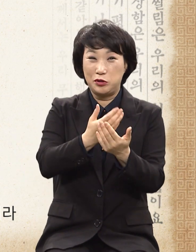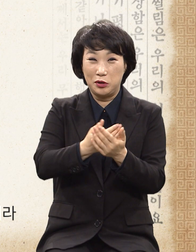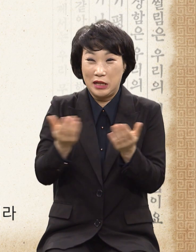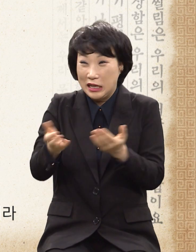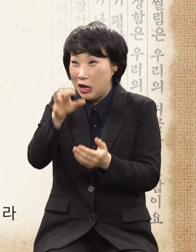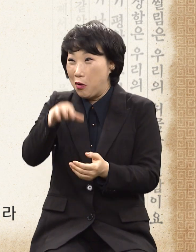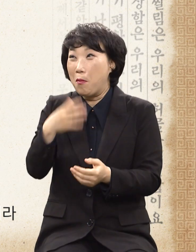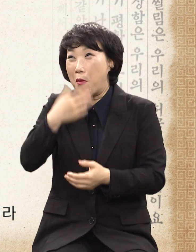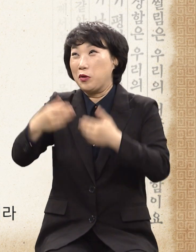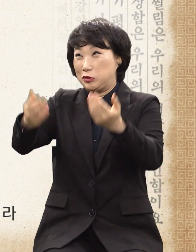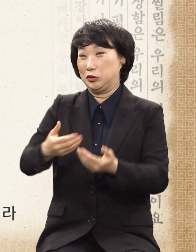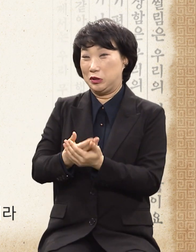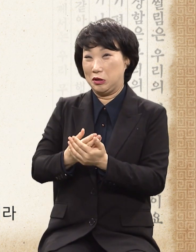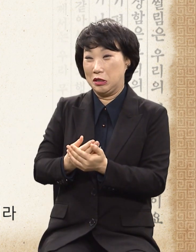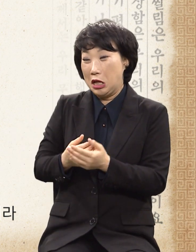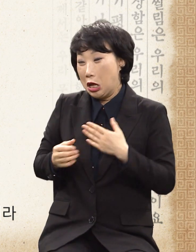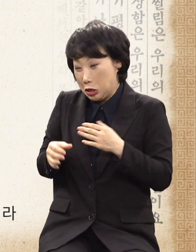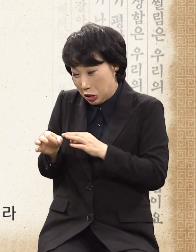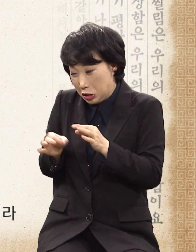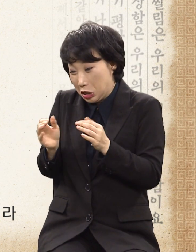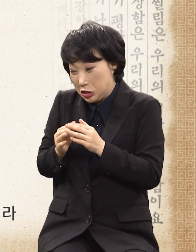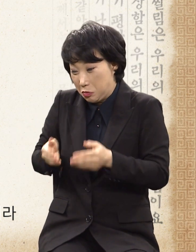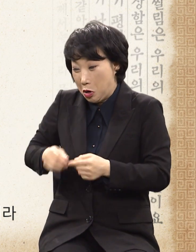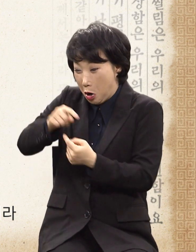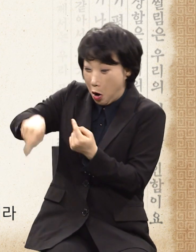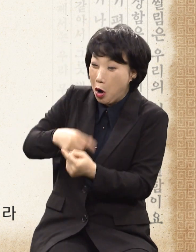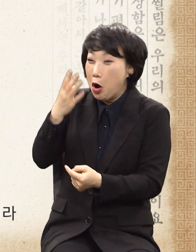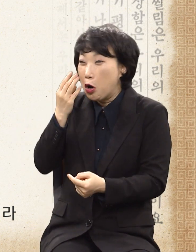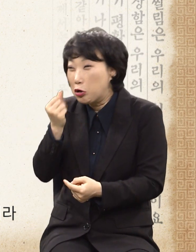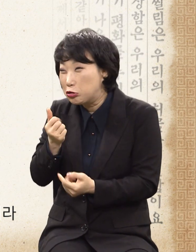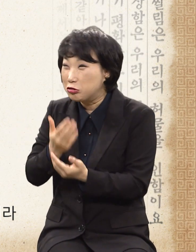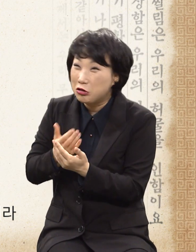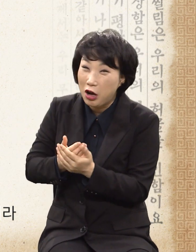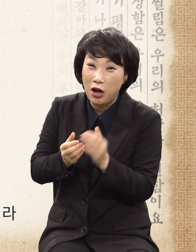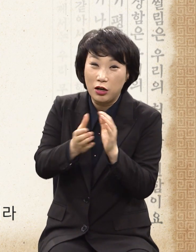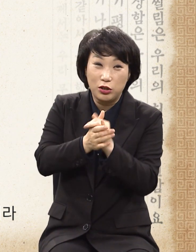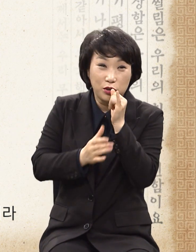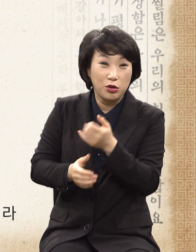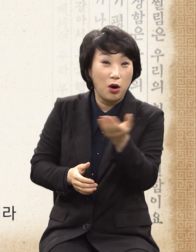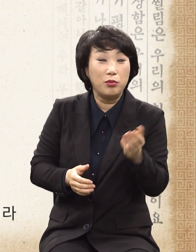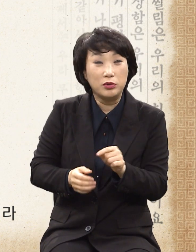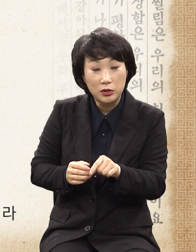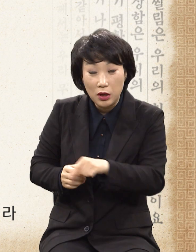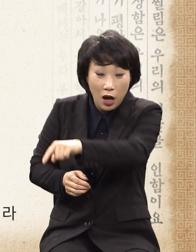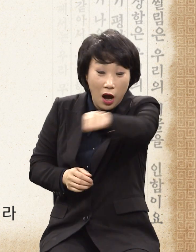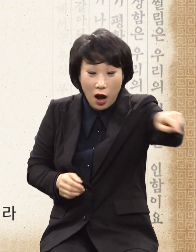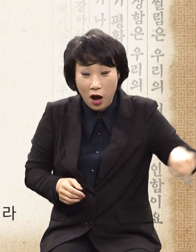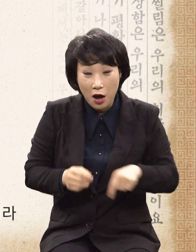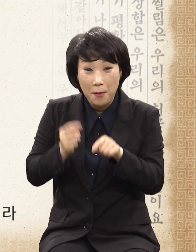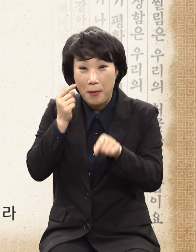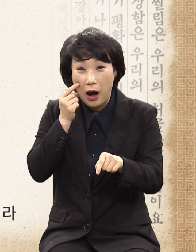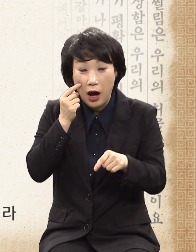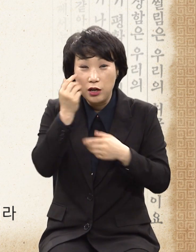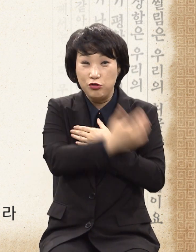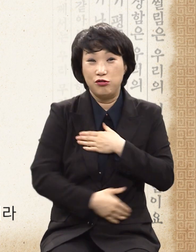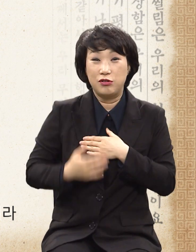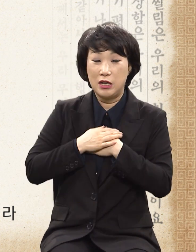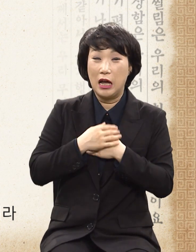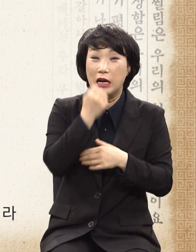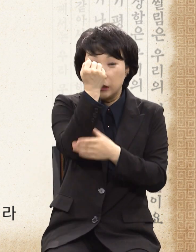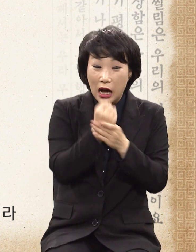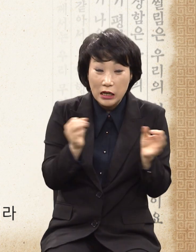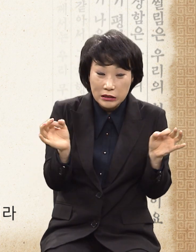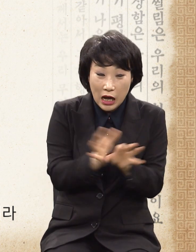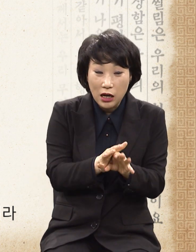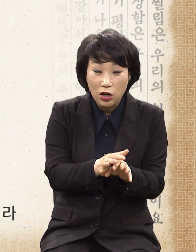직장을 복주시옵소서, 구멍가게가 잘되게 해주시옵소서, 썩어 빠진 육체의 요구를 위해서는